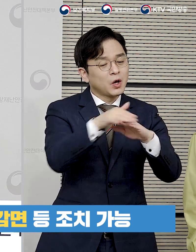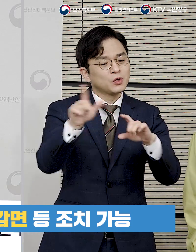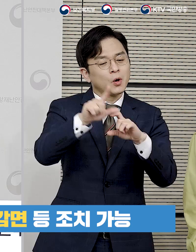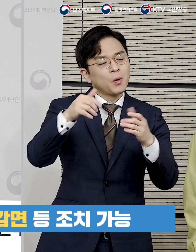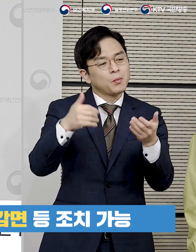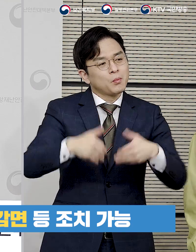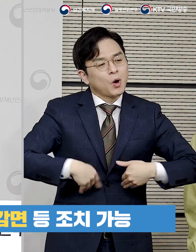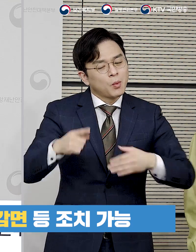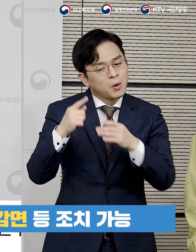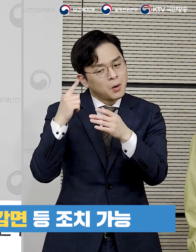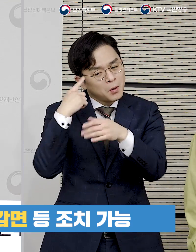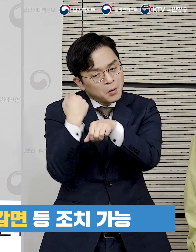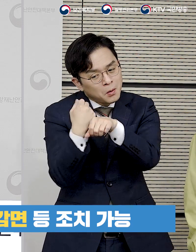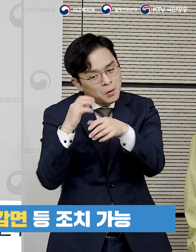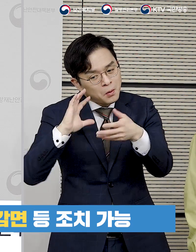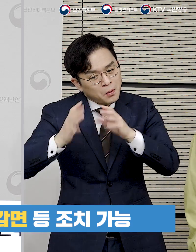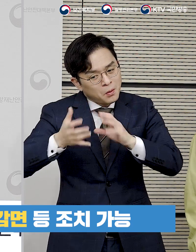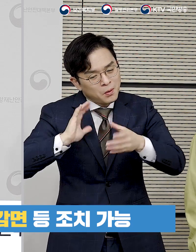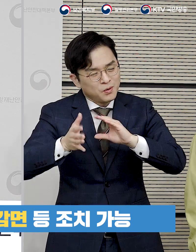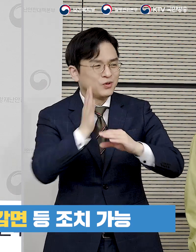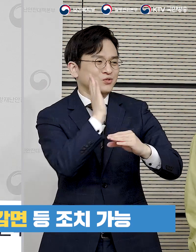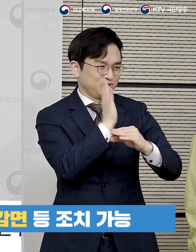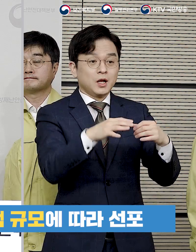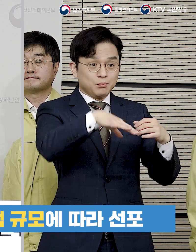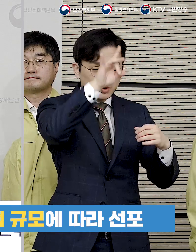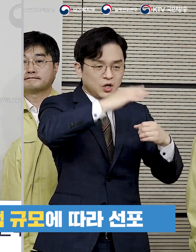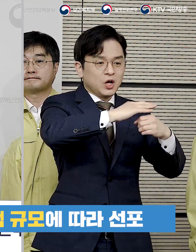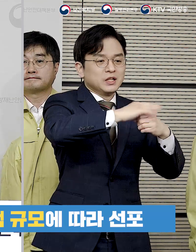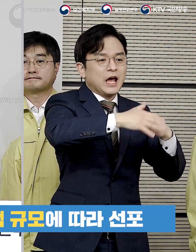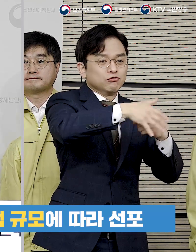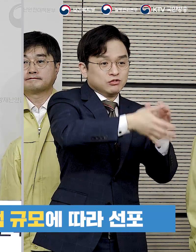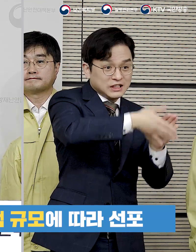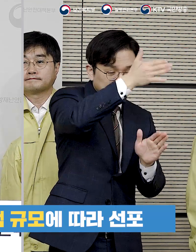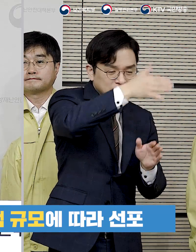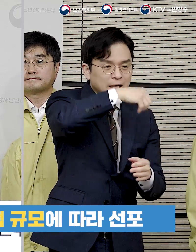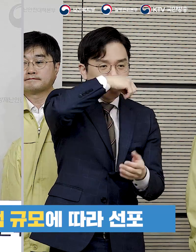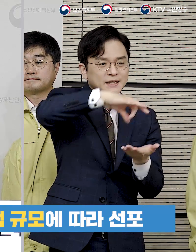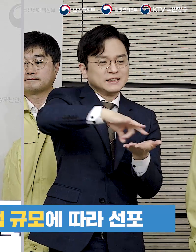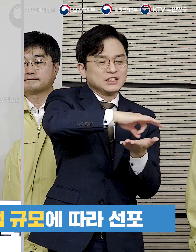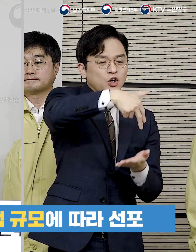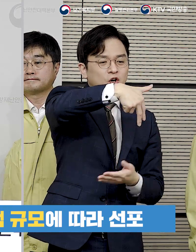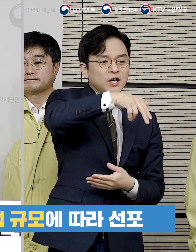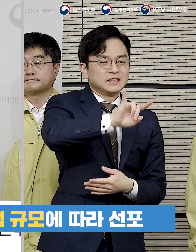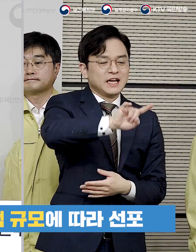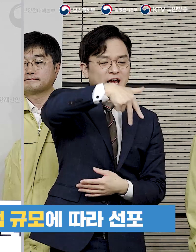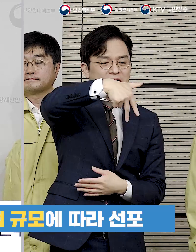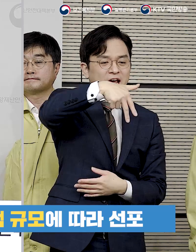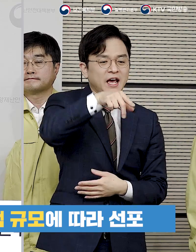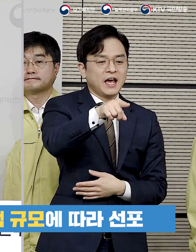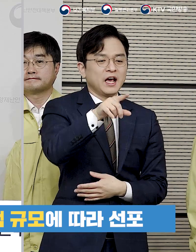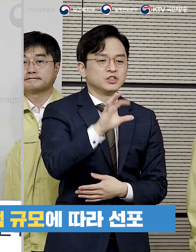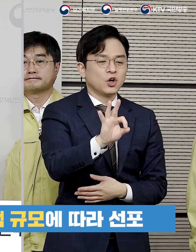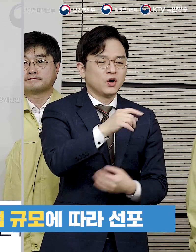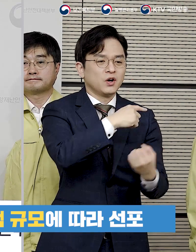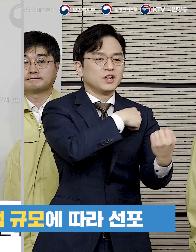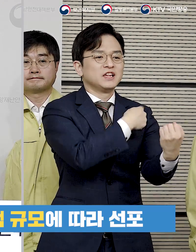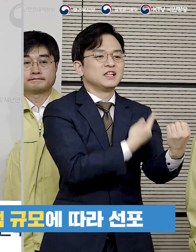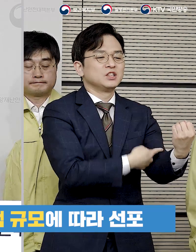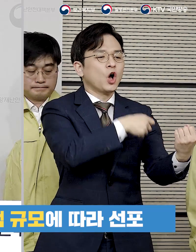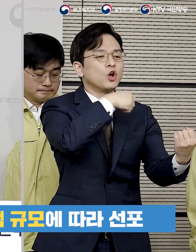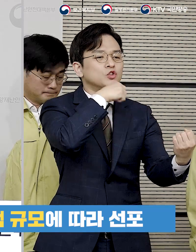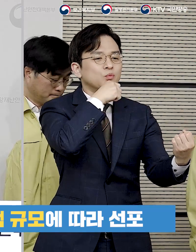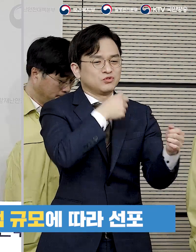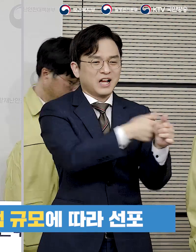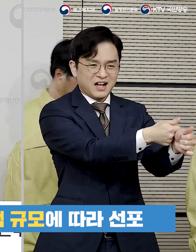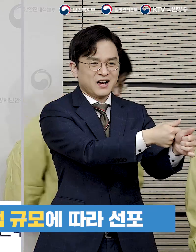지원 대상 규모가 정해질 예정에 있습니다. 이 재정력 지수를 5단계로 나누어서 그 재정력